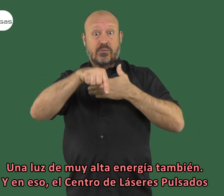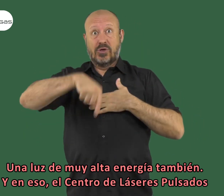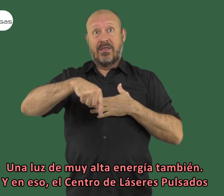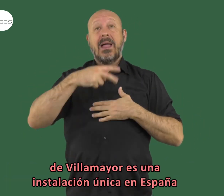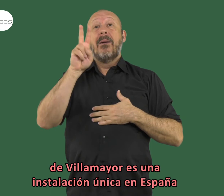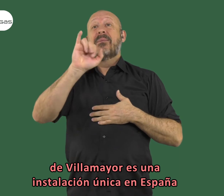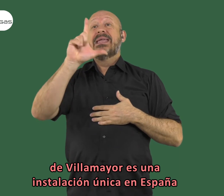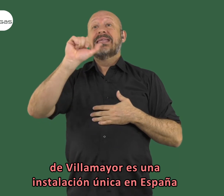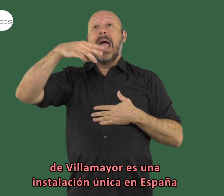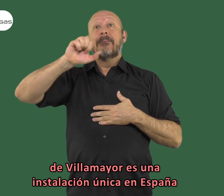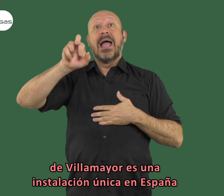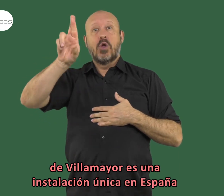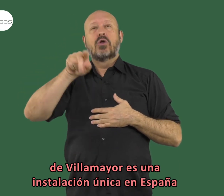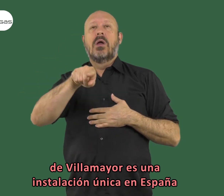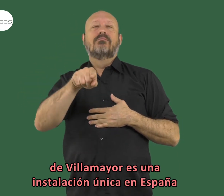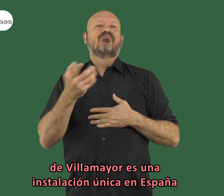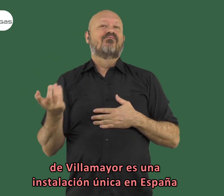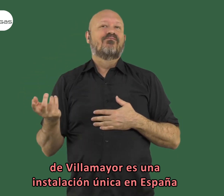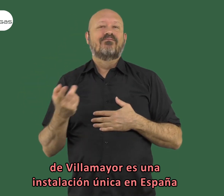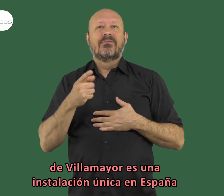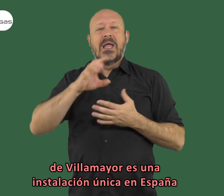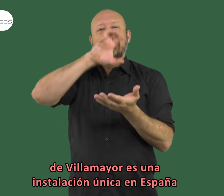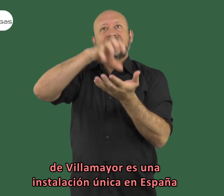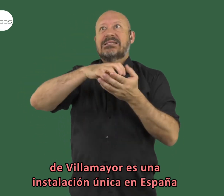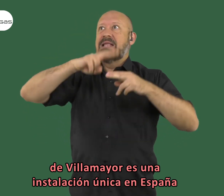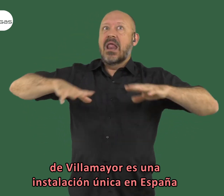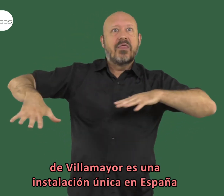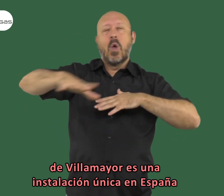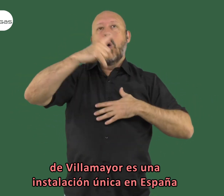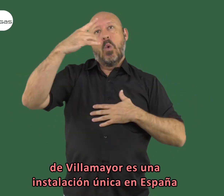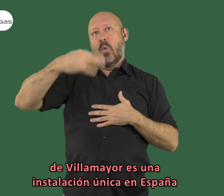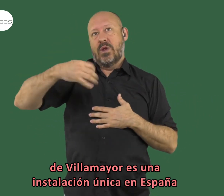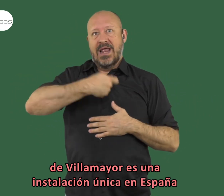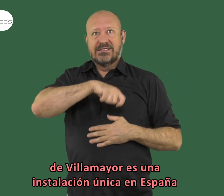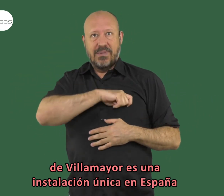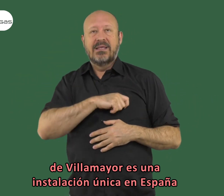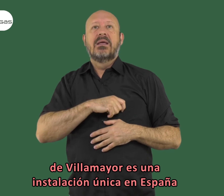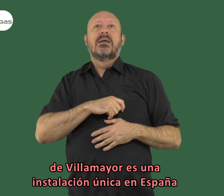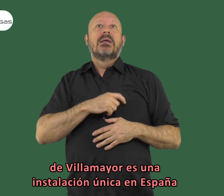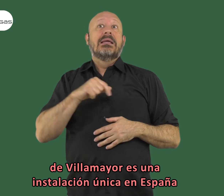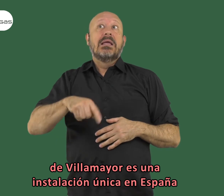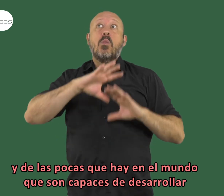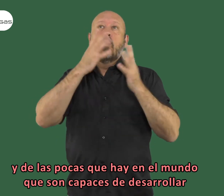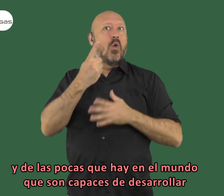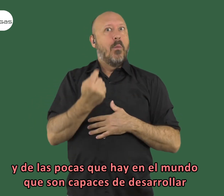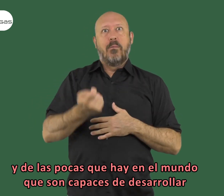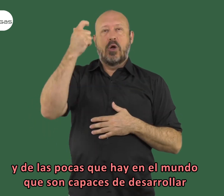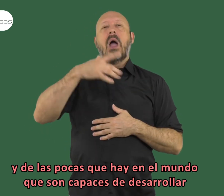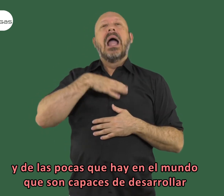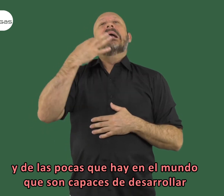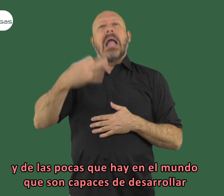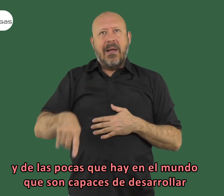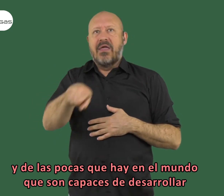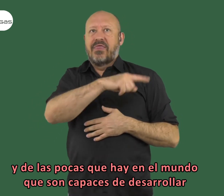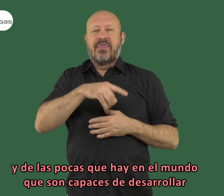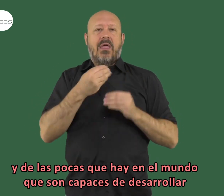Láseres Pulsados de Villamayor pues es una instalación única en España y de las pocas que hay en el mundo